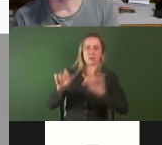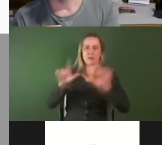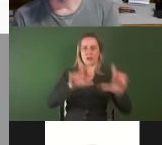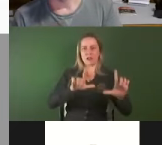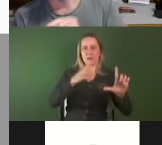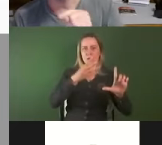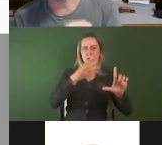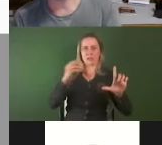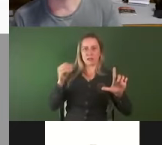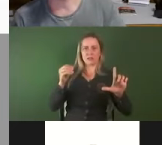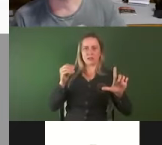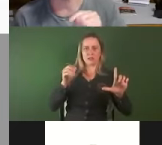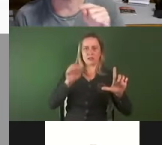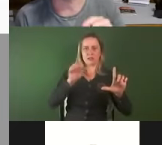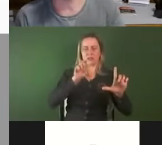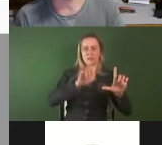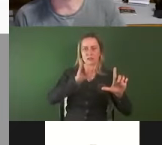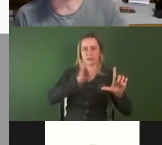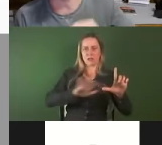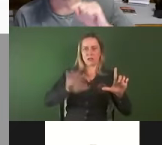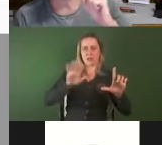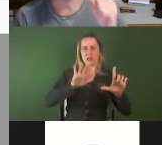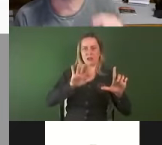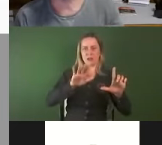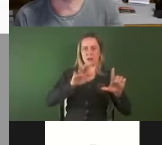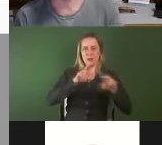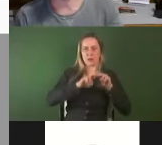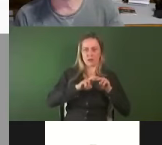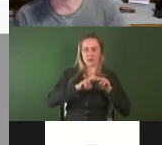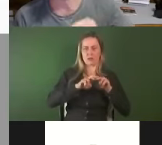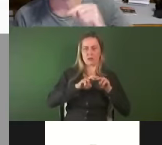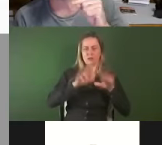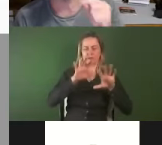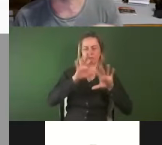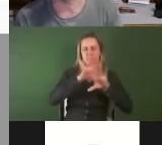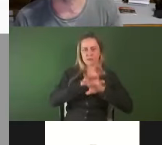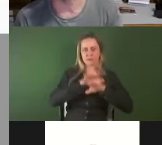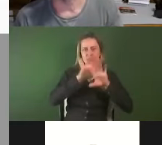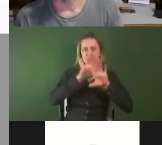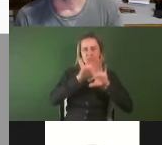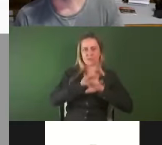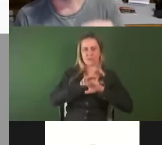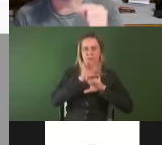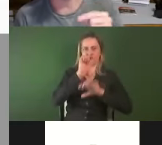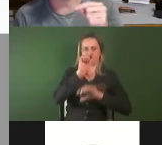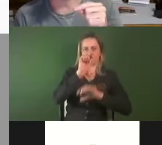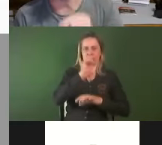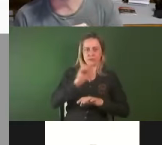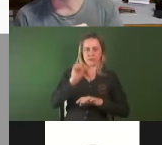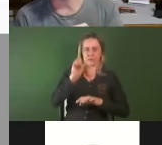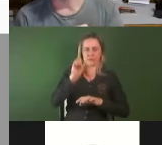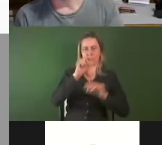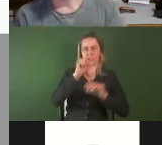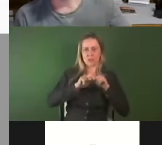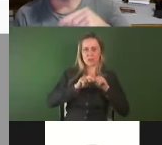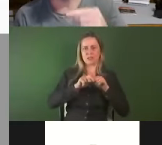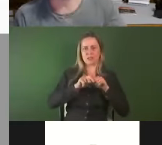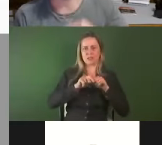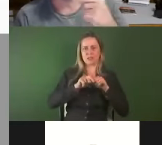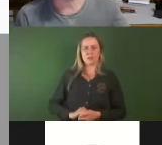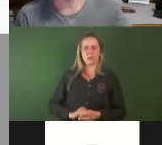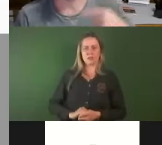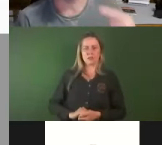400. Por isso, as imagens dele são tão contrastadas e tão granuladas. Tem uma razão técnica.